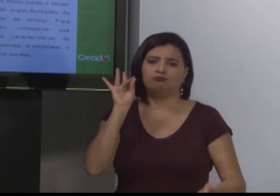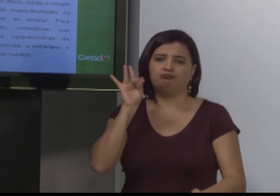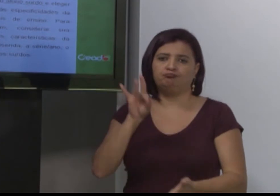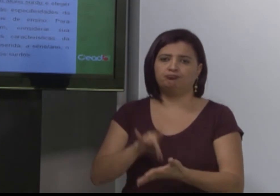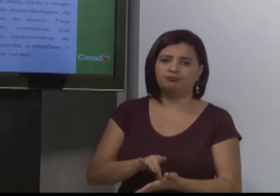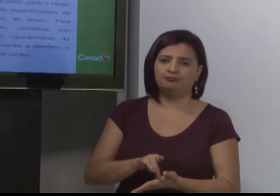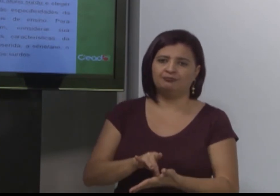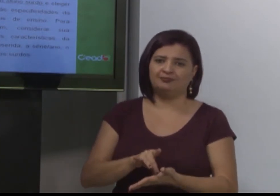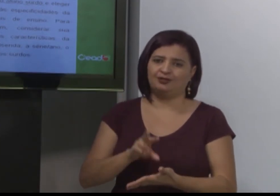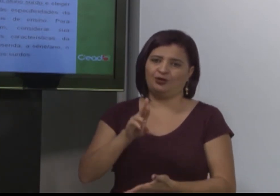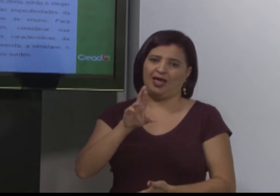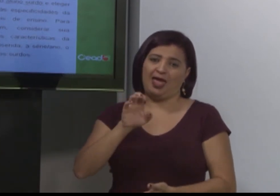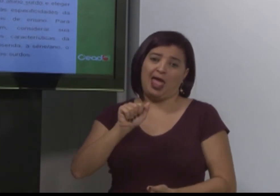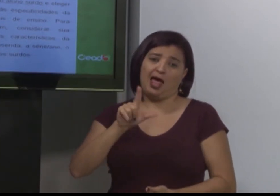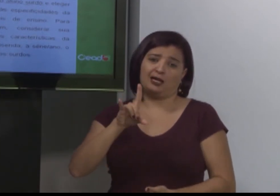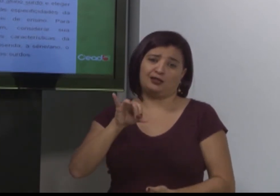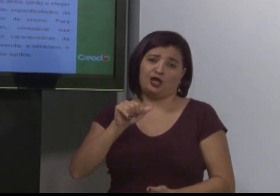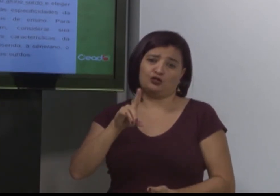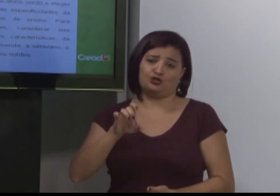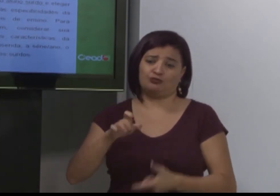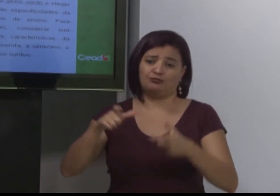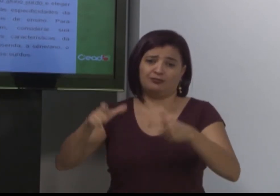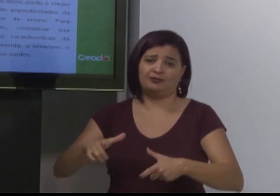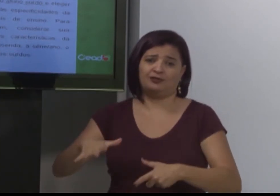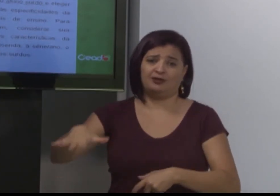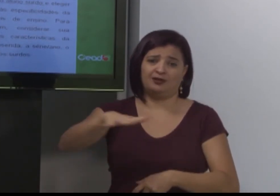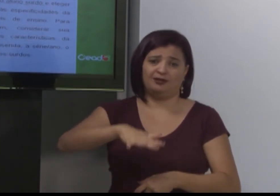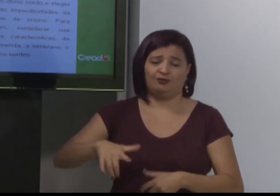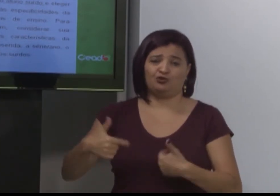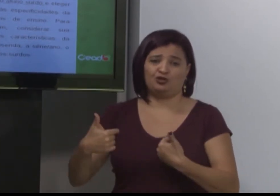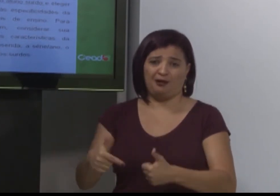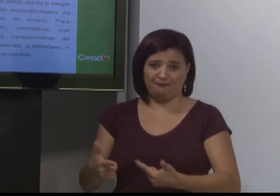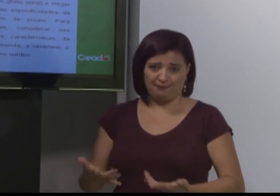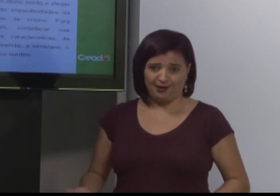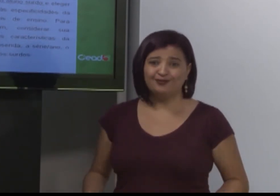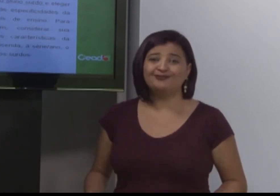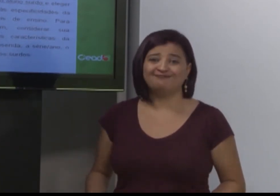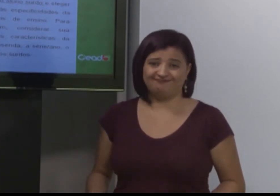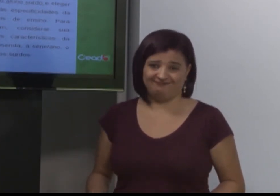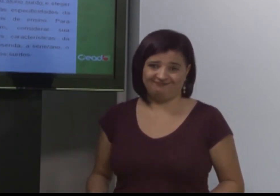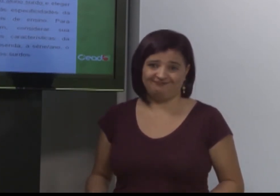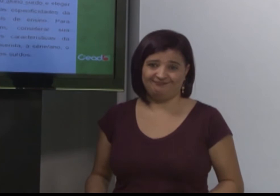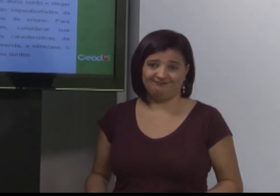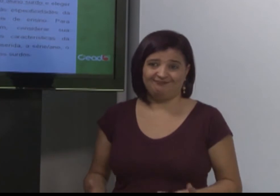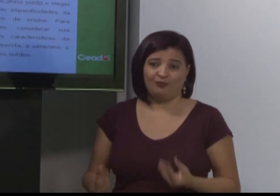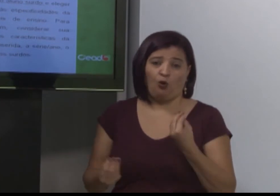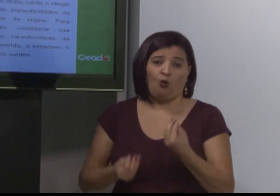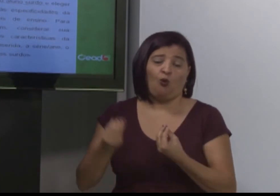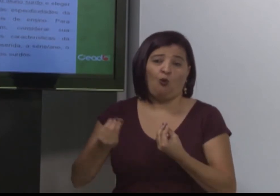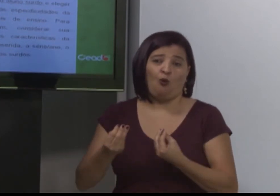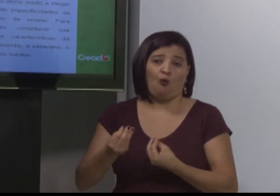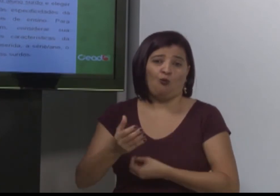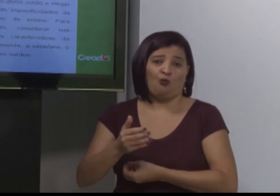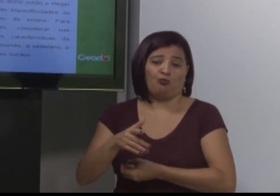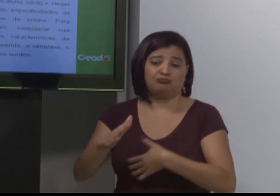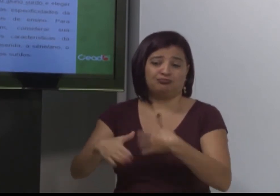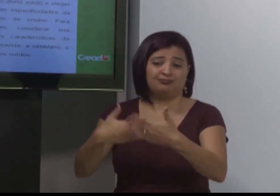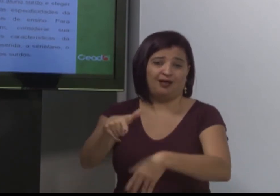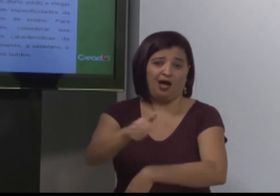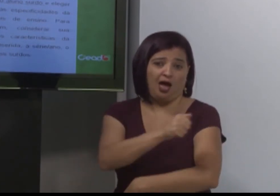Todo o conteúdo que será visto, a partir da realidade. Este é o trabalho a ser desenvolvido,